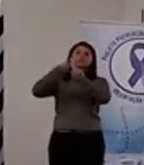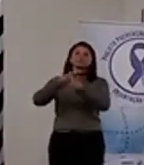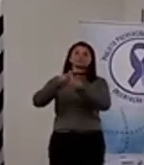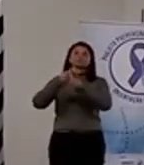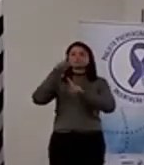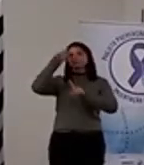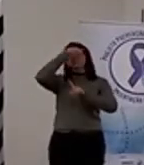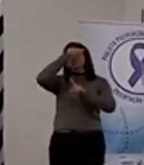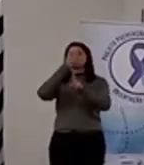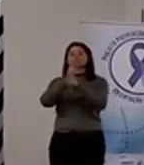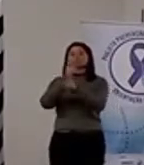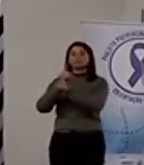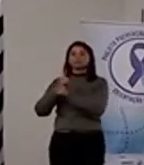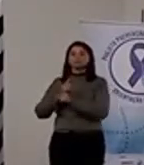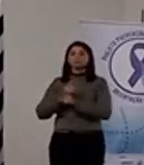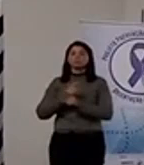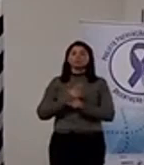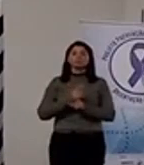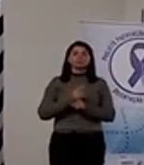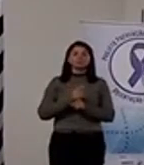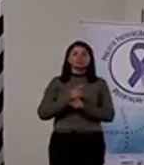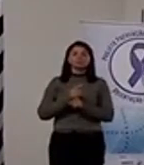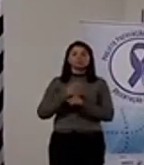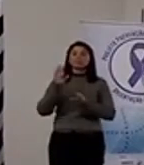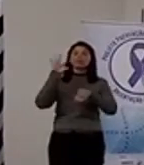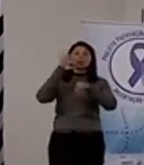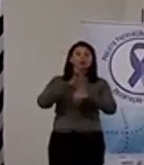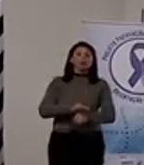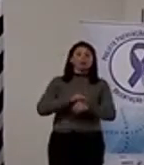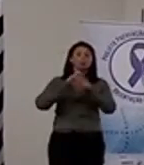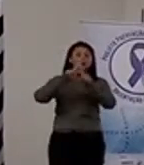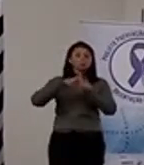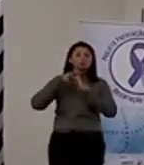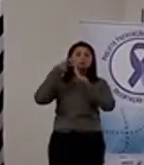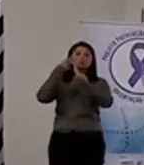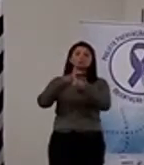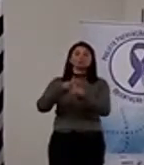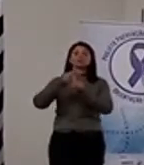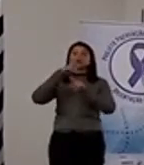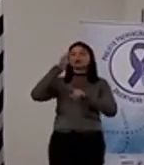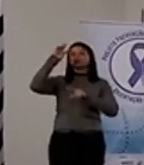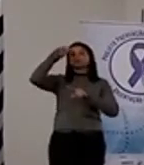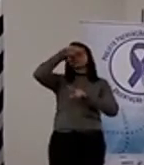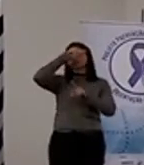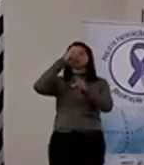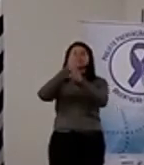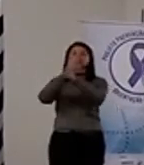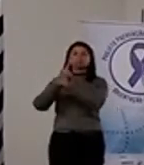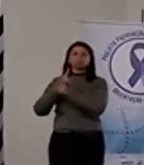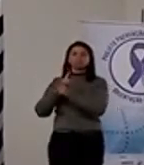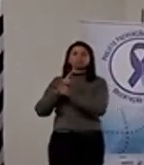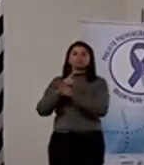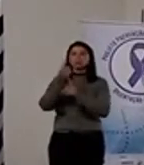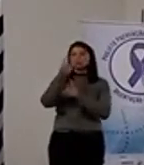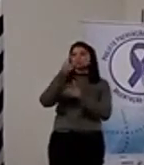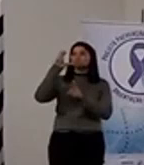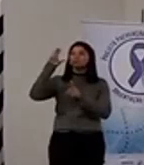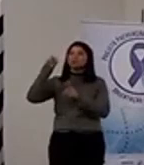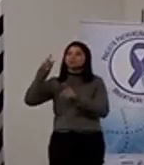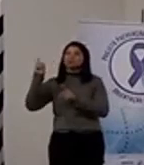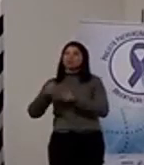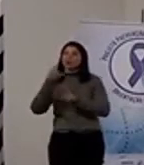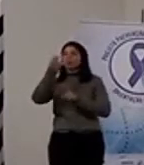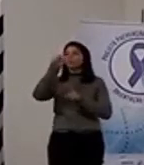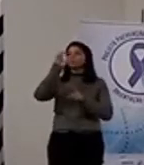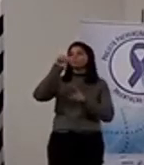esse termo mesmo, existe mesmo esse termo. A doença ultra rara é aquela doença que você tem uma frequência de 1 para 50 mil, 1 para 80 mil,